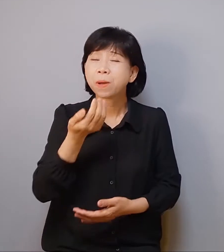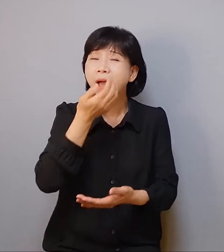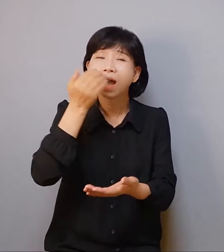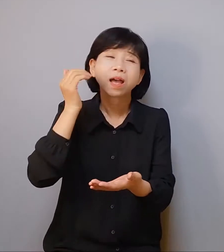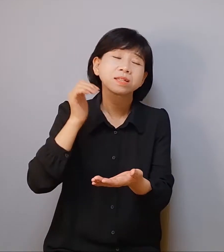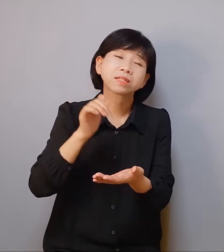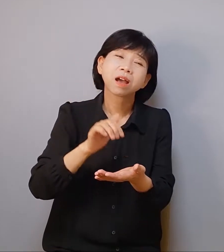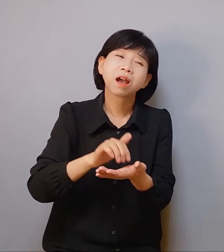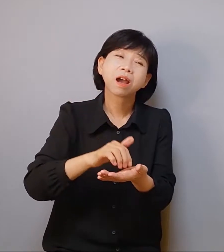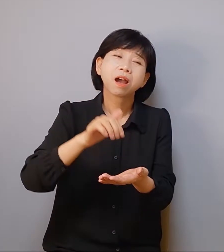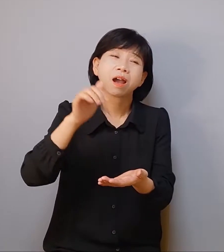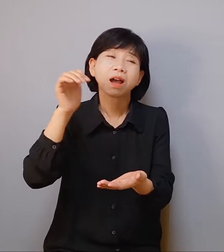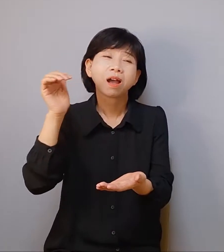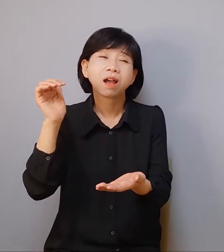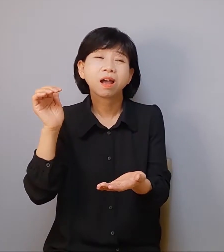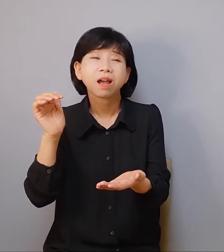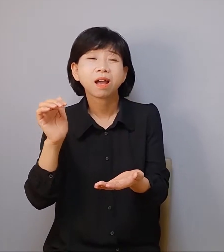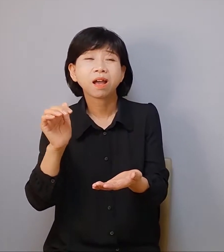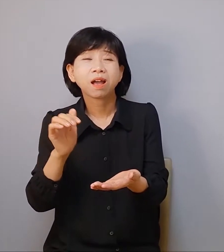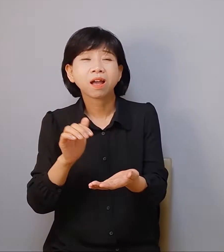나의 반석,